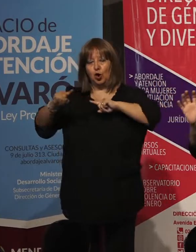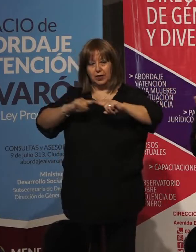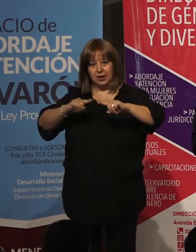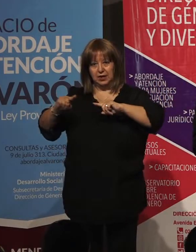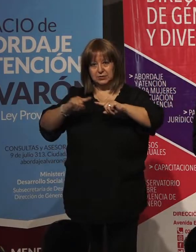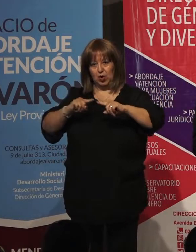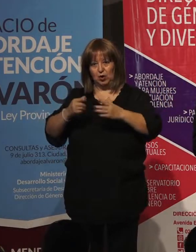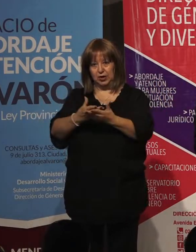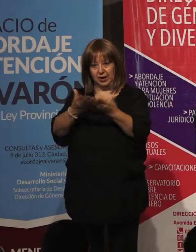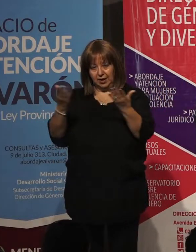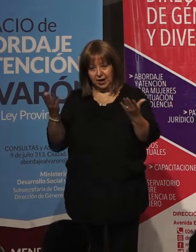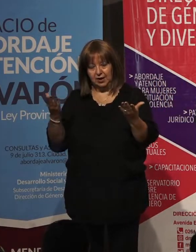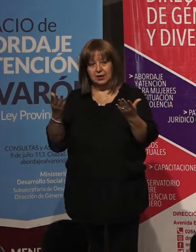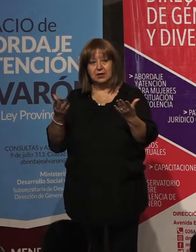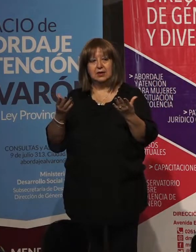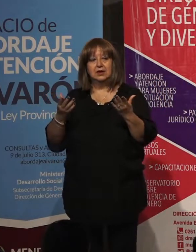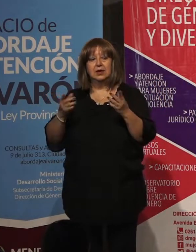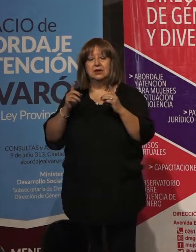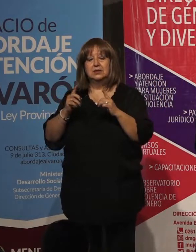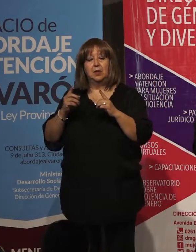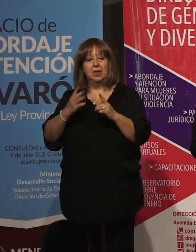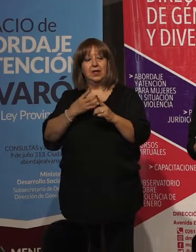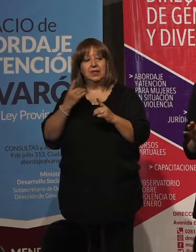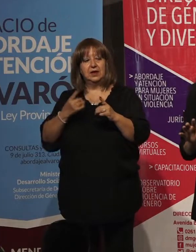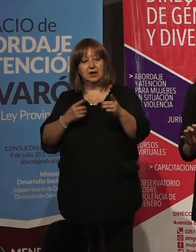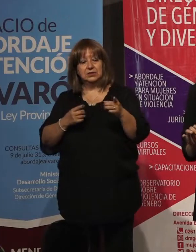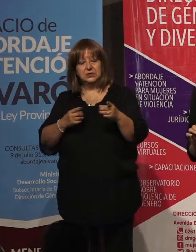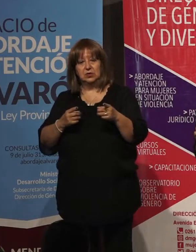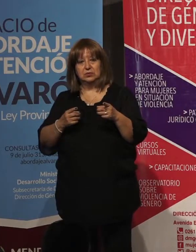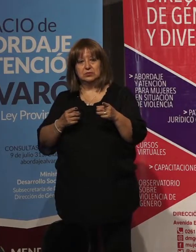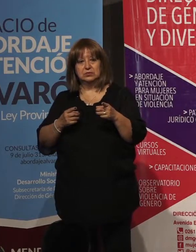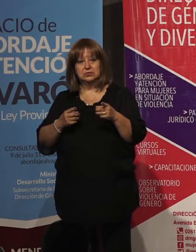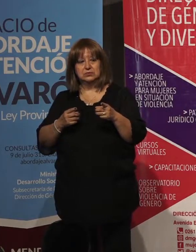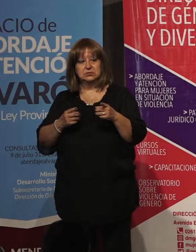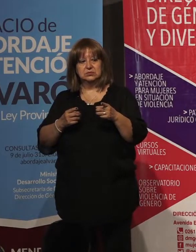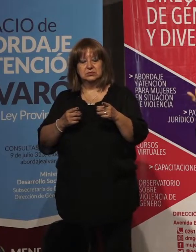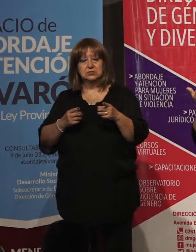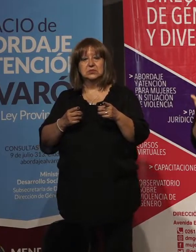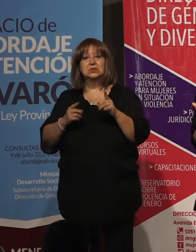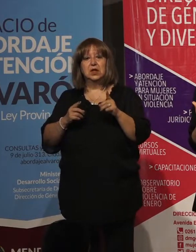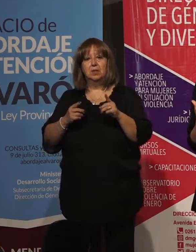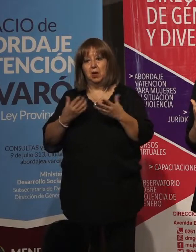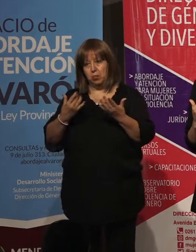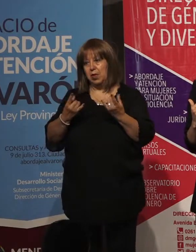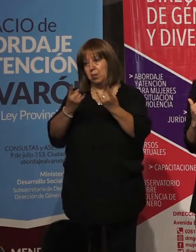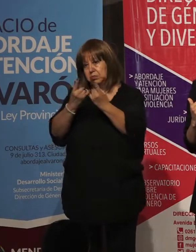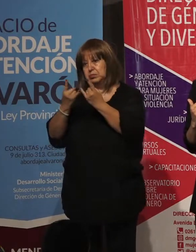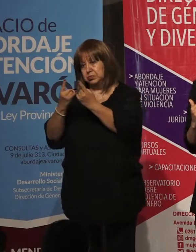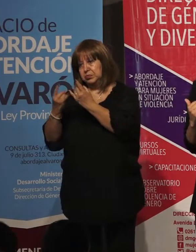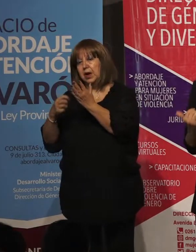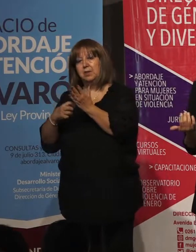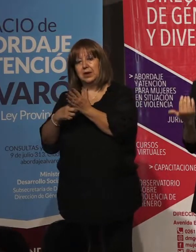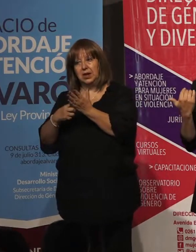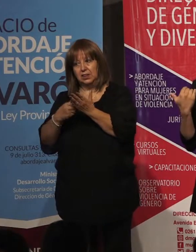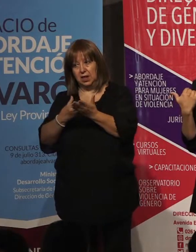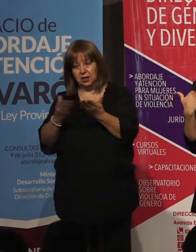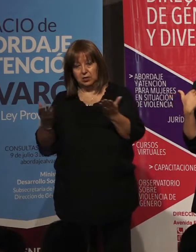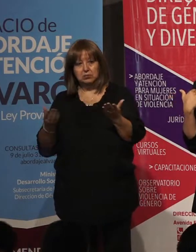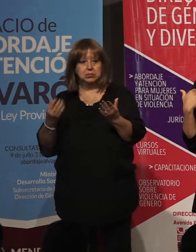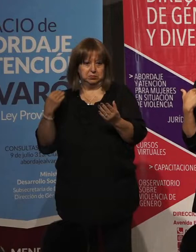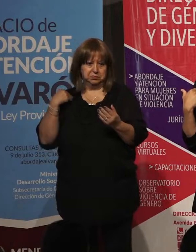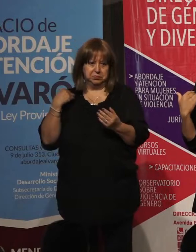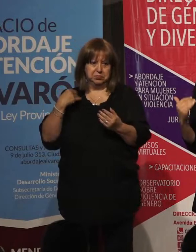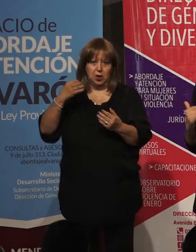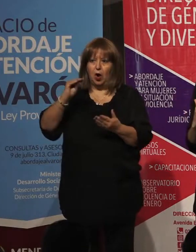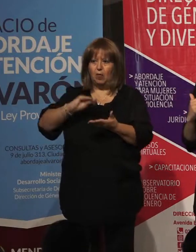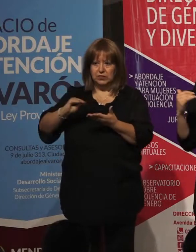General y también, no sé si están los de la Dirección de Enlace, están saliendo, pueden entrar en la página del Ministerio Público Fiscal, se comunican con